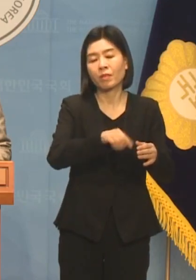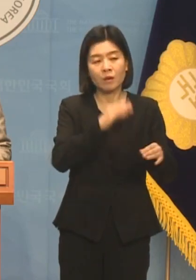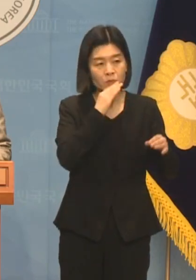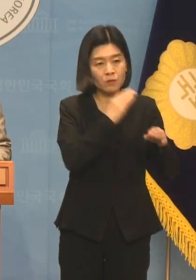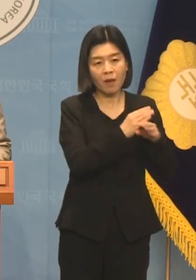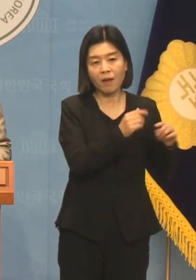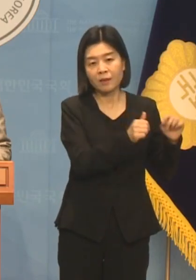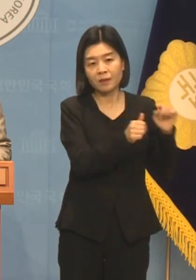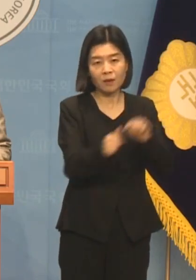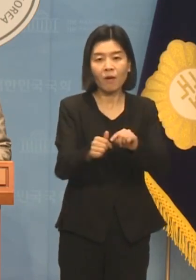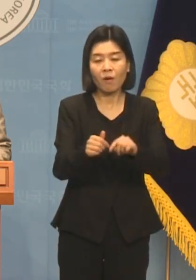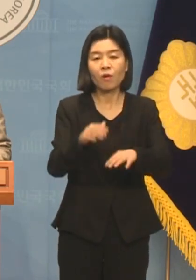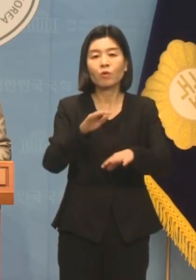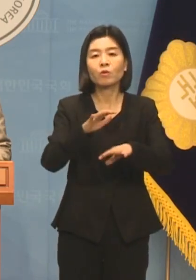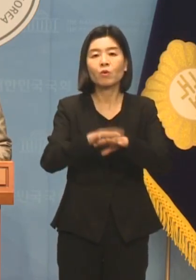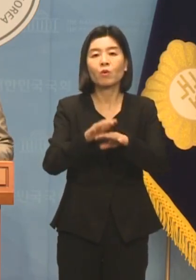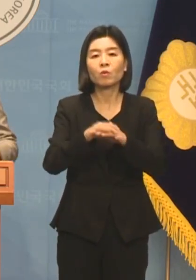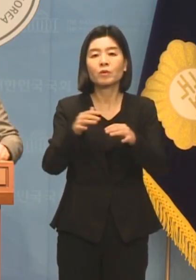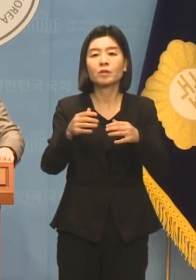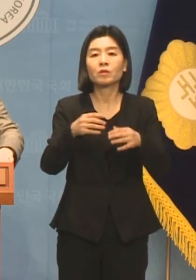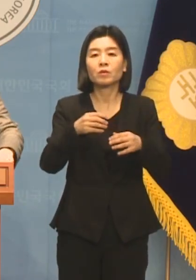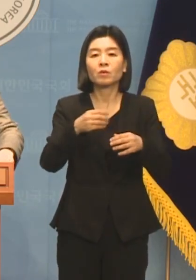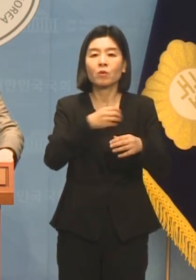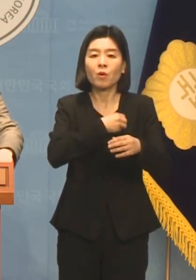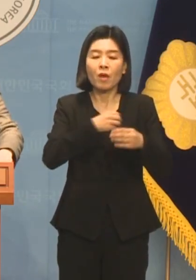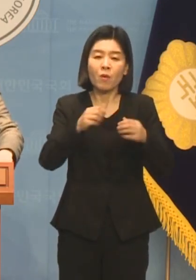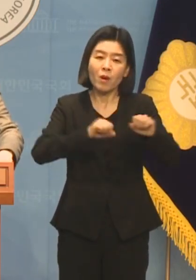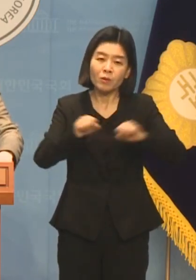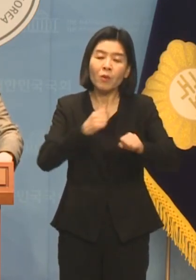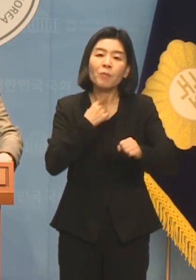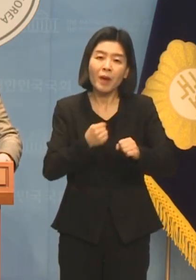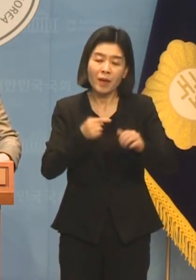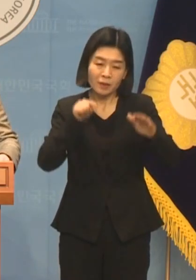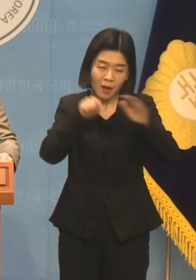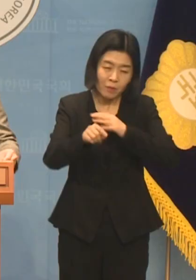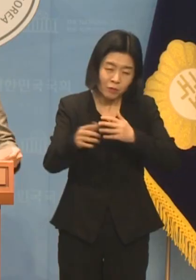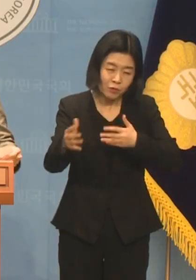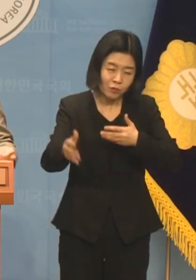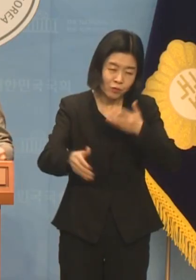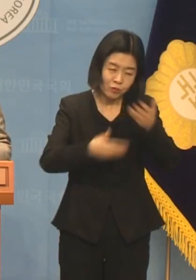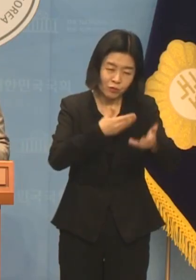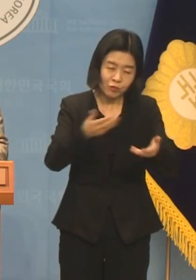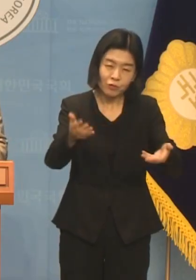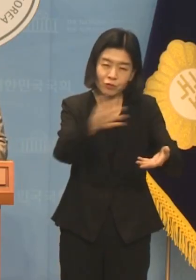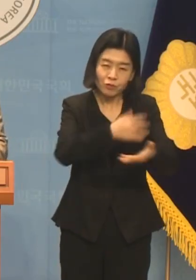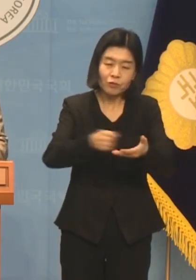농민의 활동 등을 한 혐의로 압수수색을 받은 바도 있습니다.